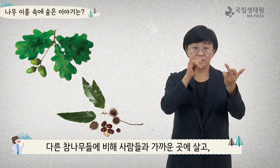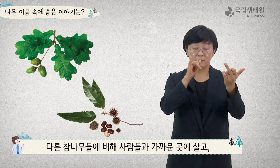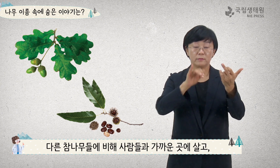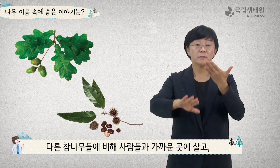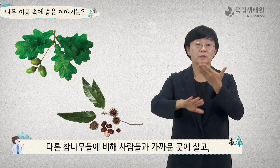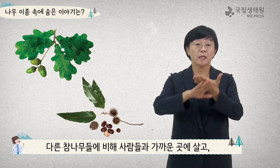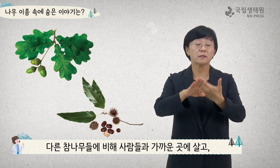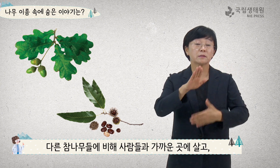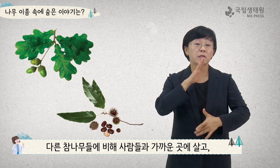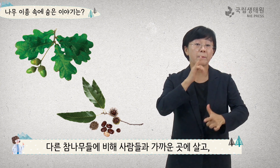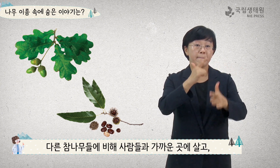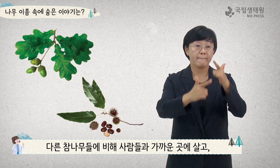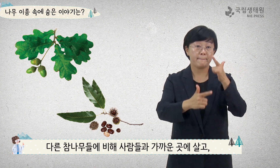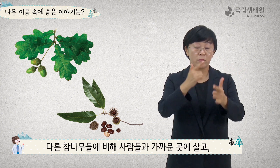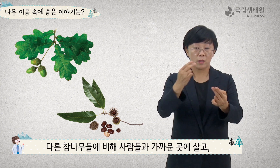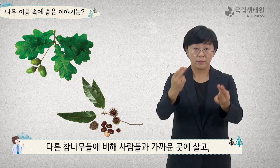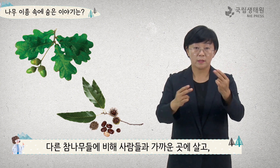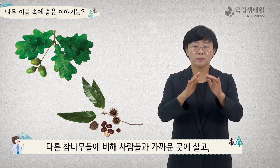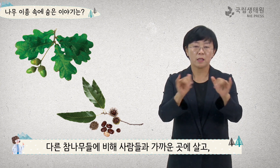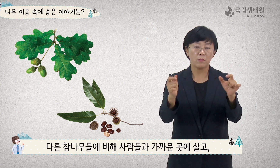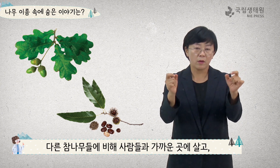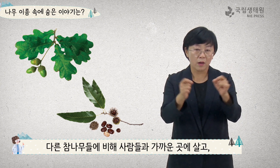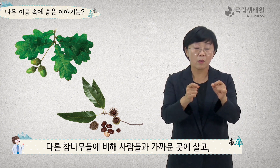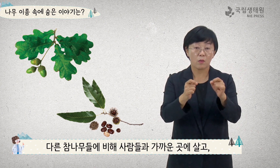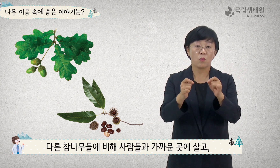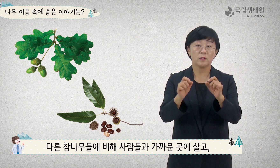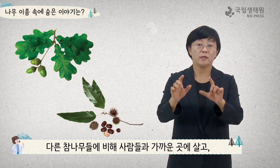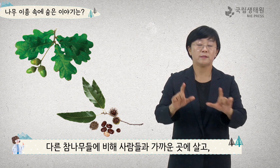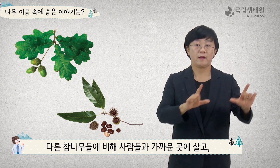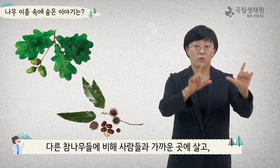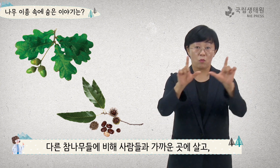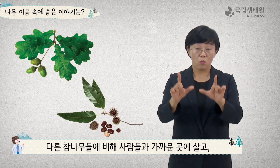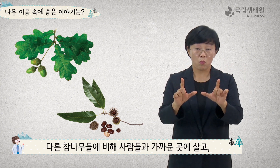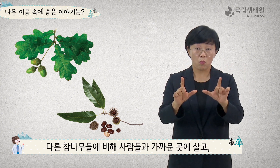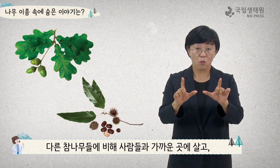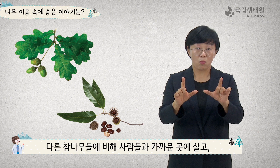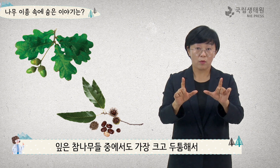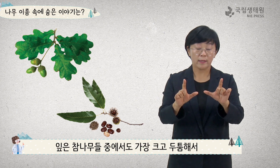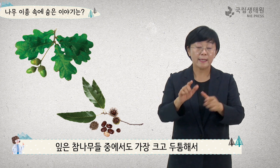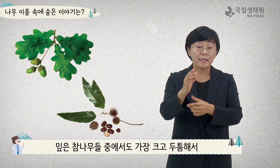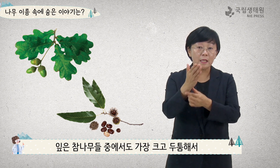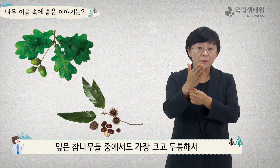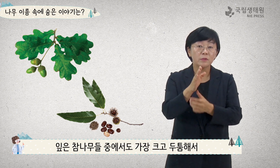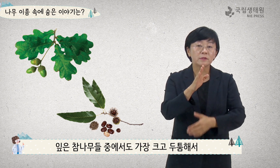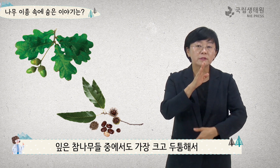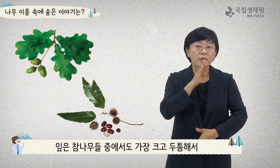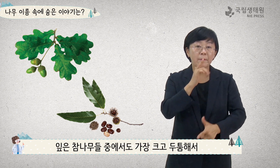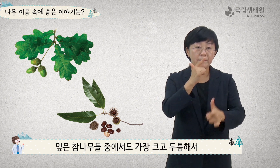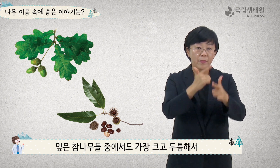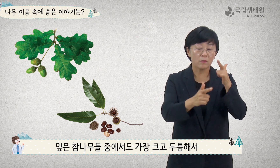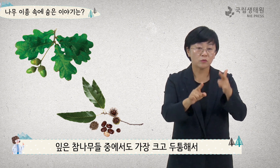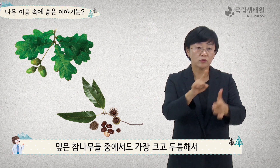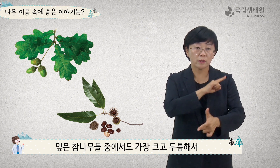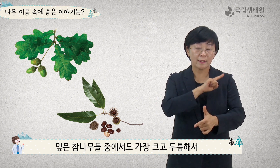다른 참나무들에 비해 사람들과 가까운 곳에 살고 잎은 참나무들 중에서도